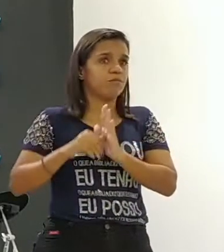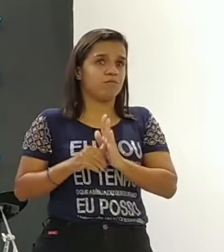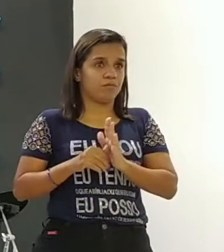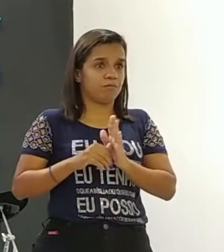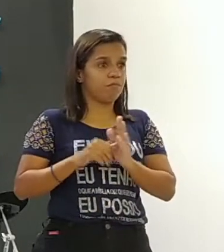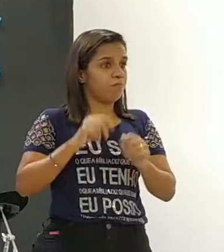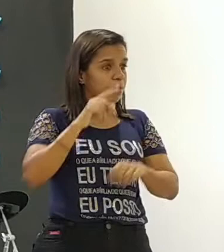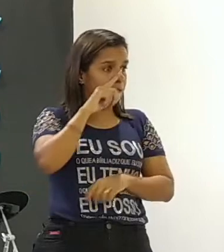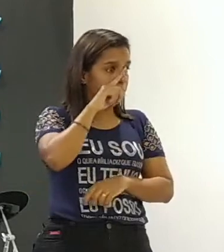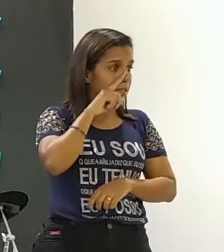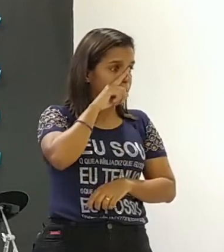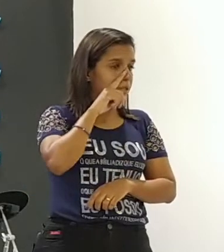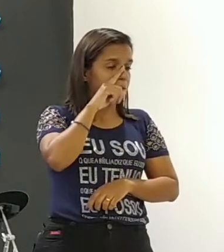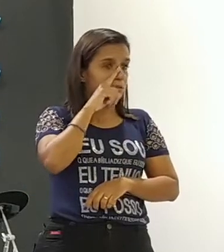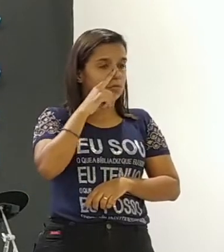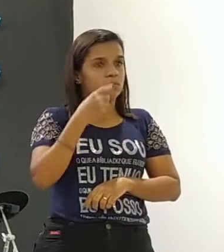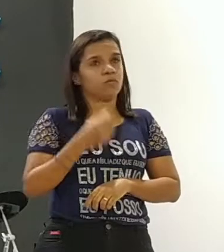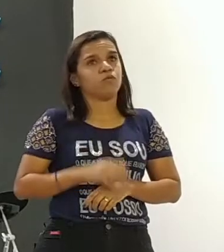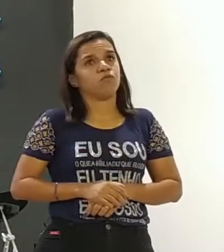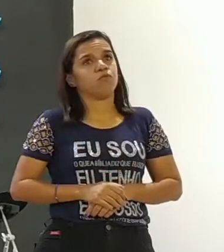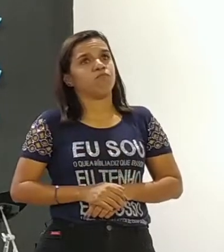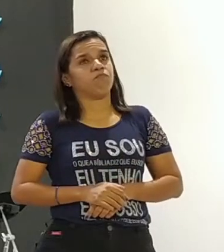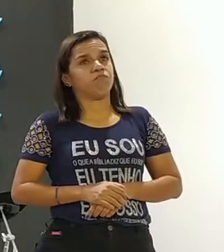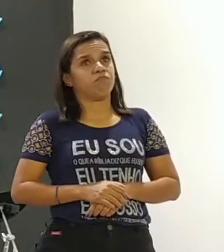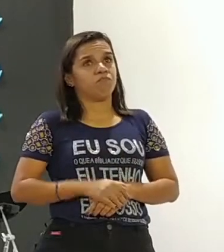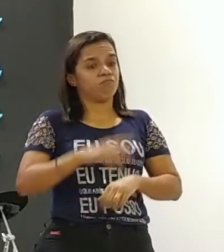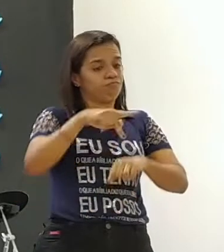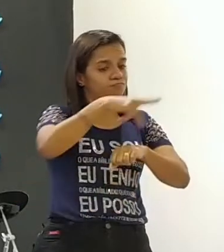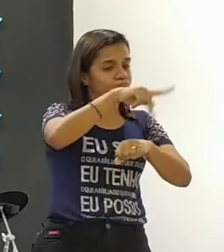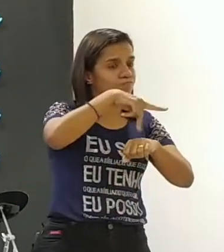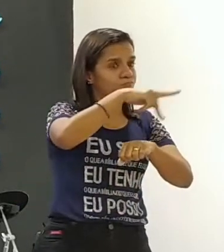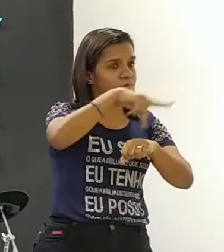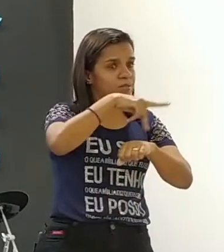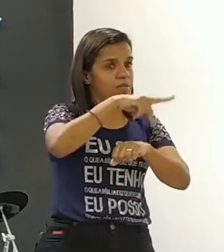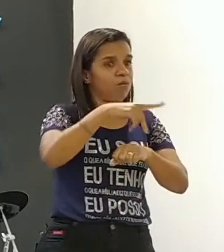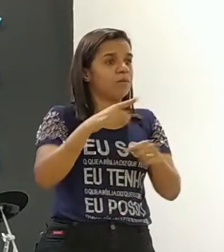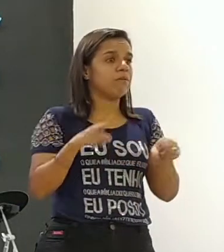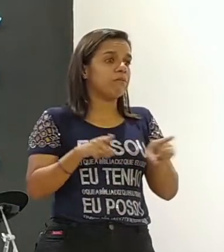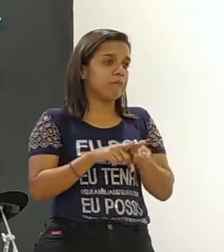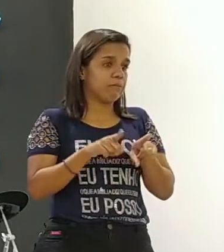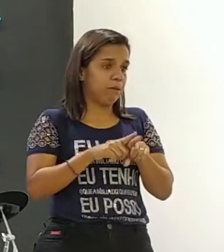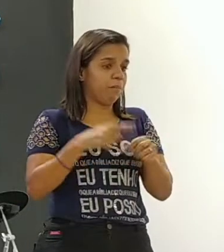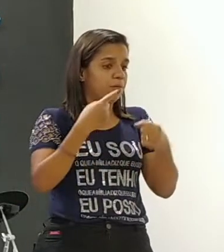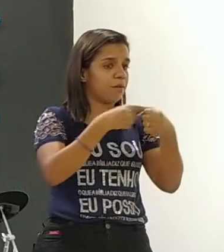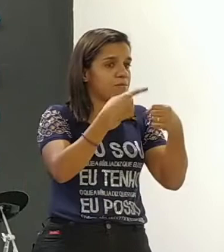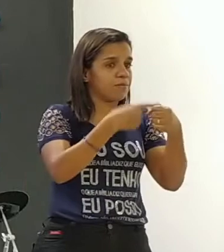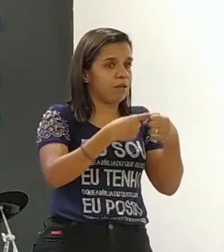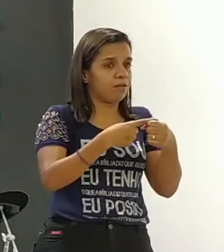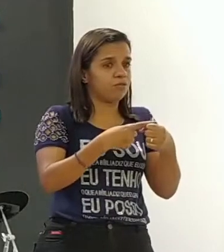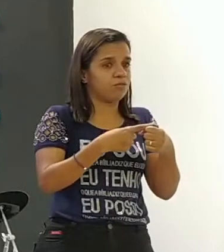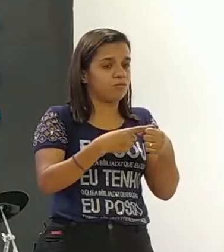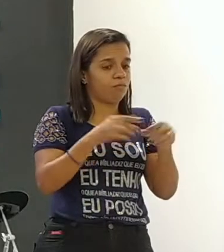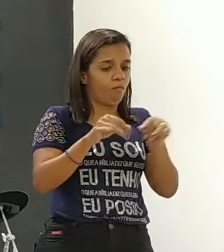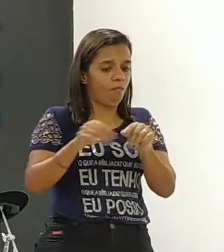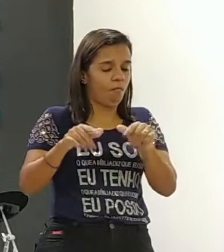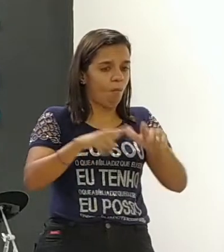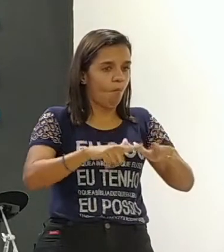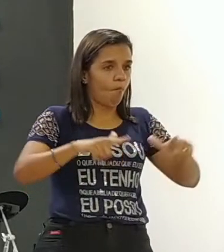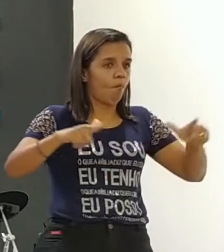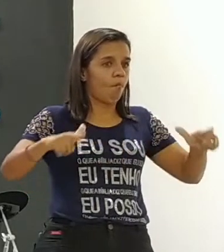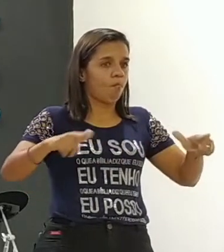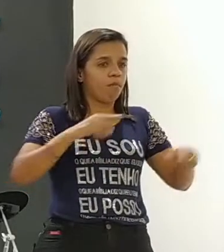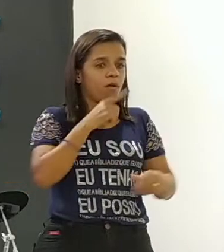da minha nação, em perigo dos gentios, em perigo da cidade, em perigos no deserto, perigos